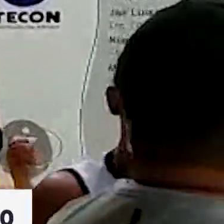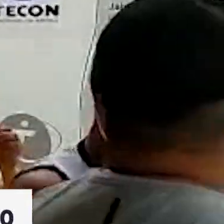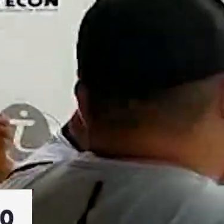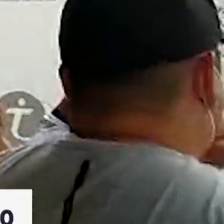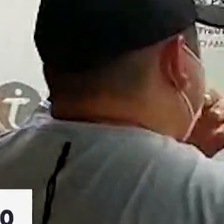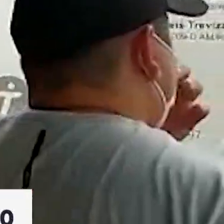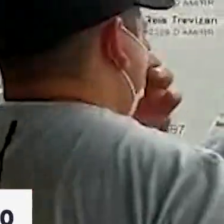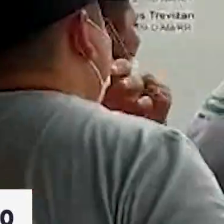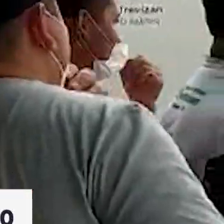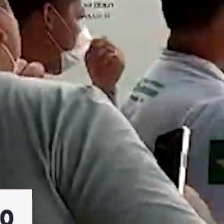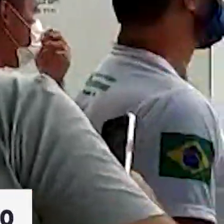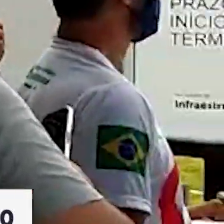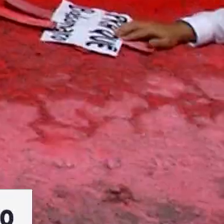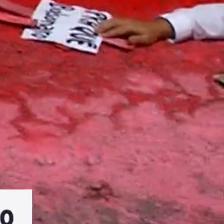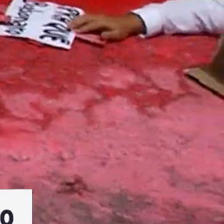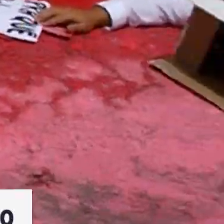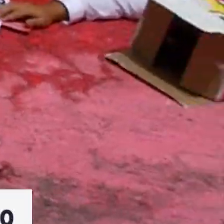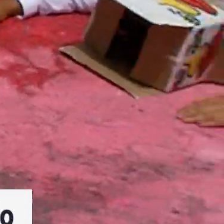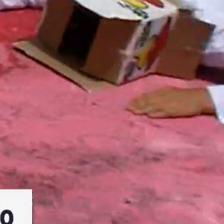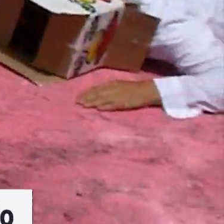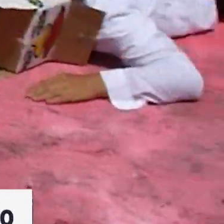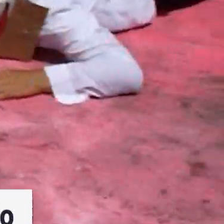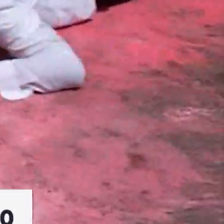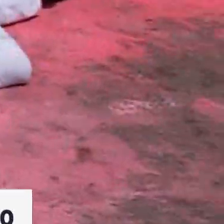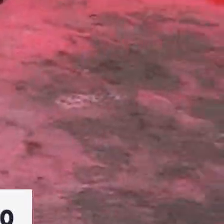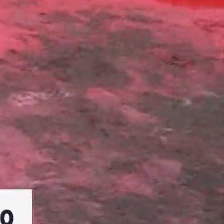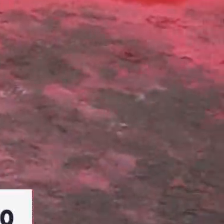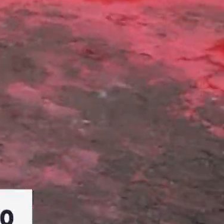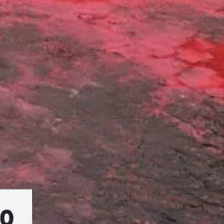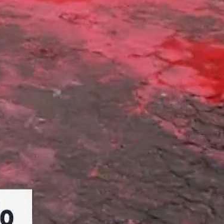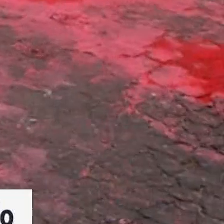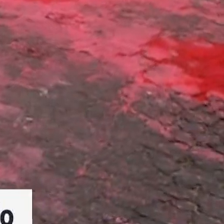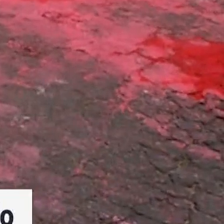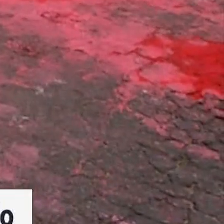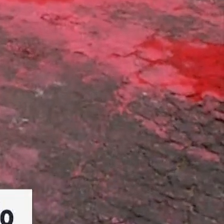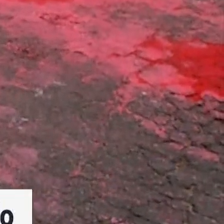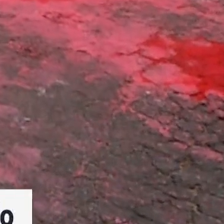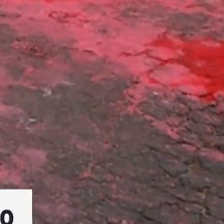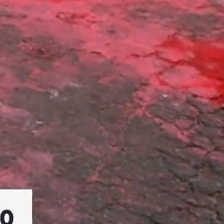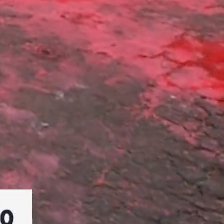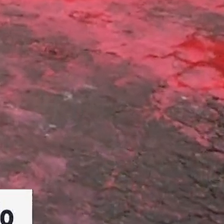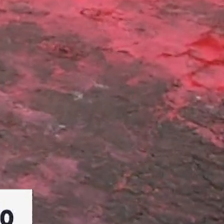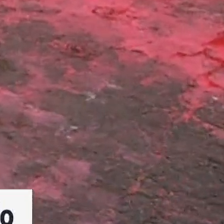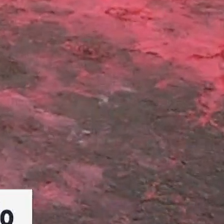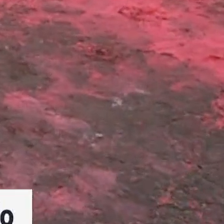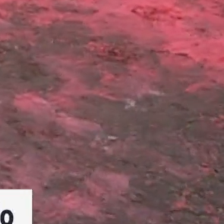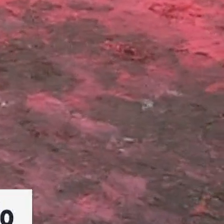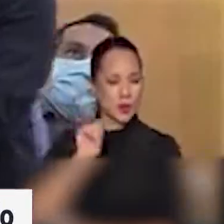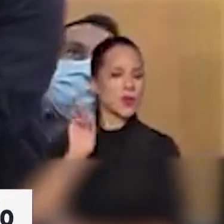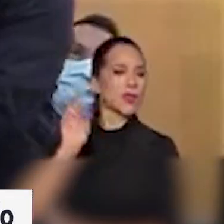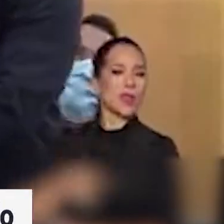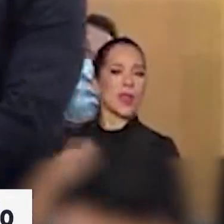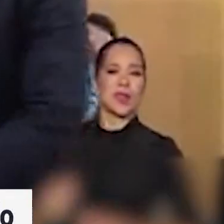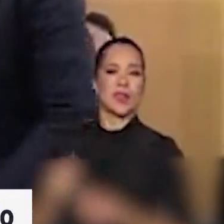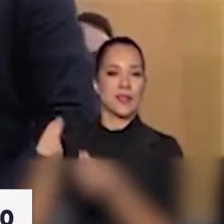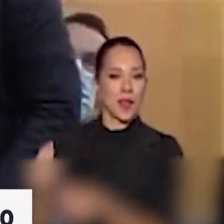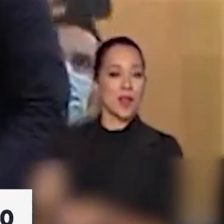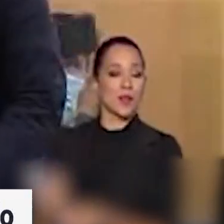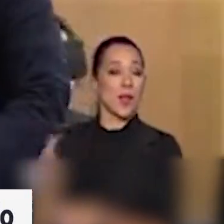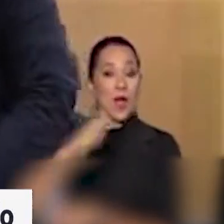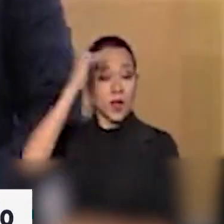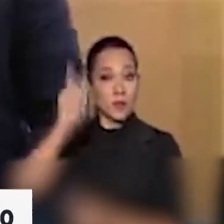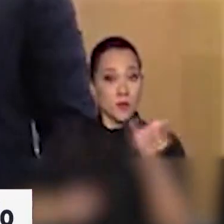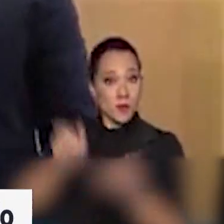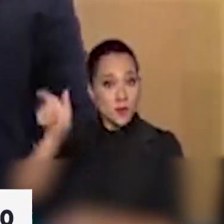que vem se cercando de polêmicas. Enquanto os manifestantes discutiam na área externa do Centro de Convenções, o presidente